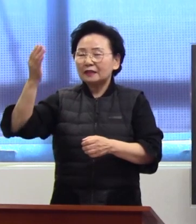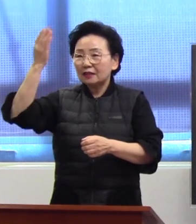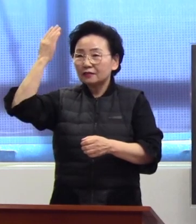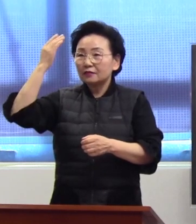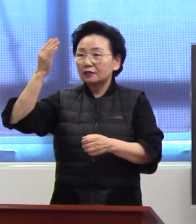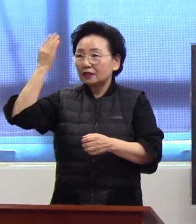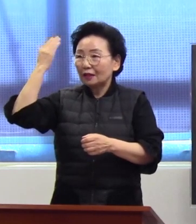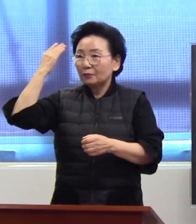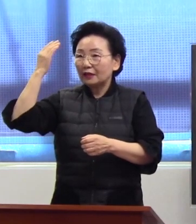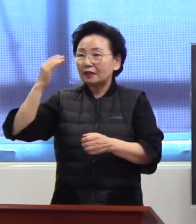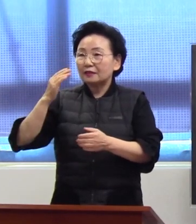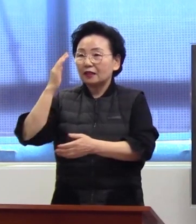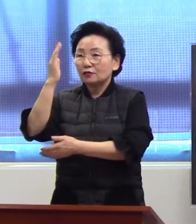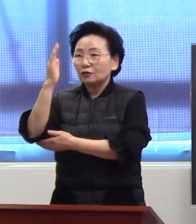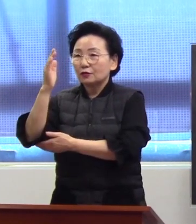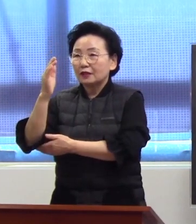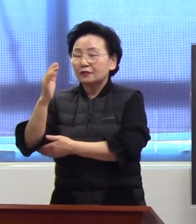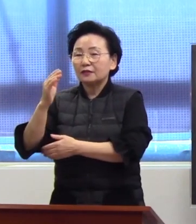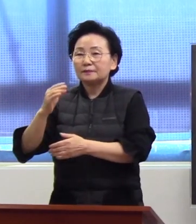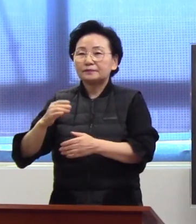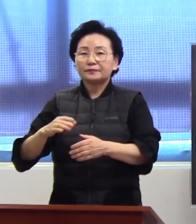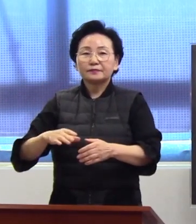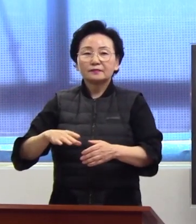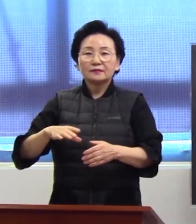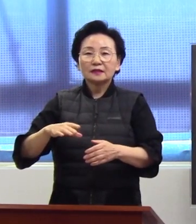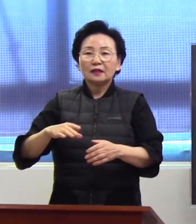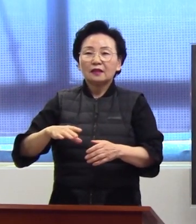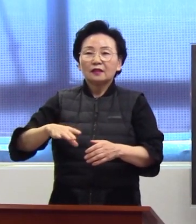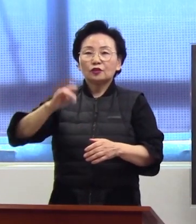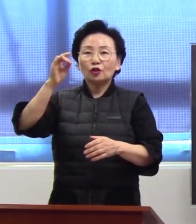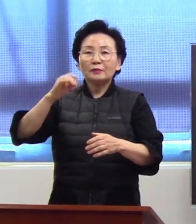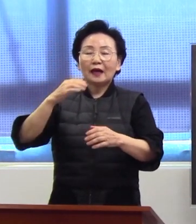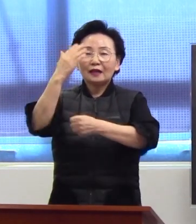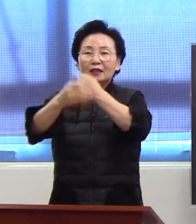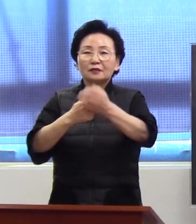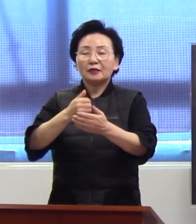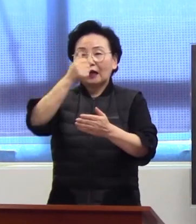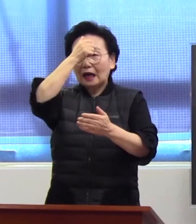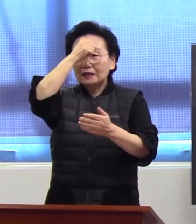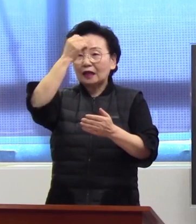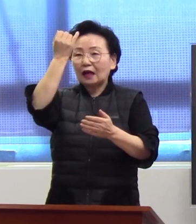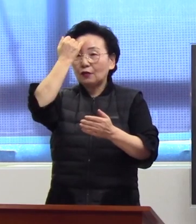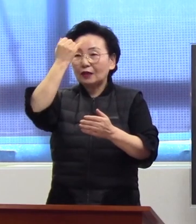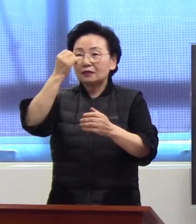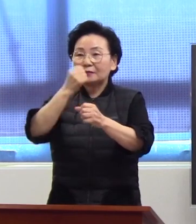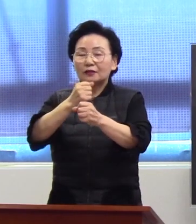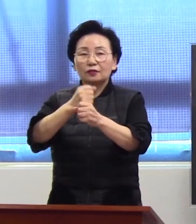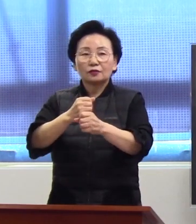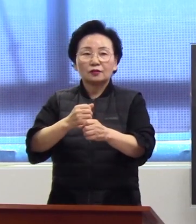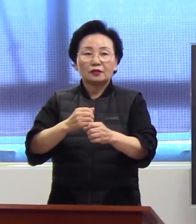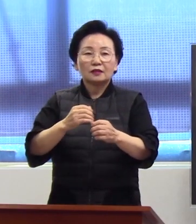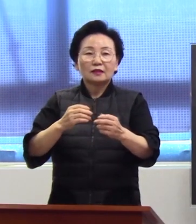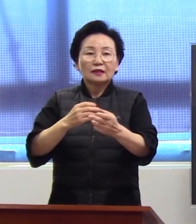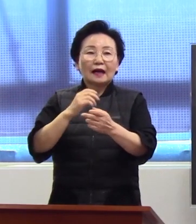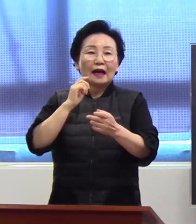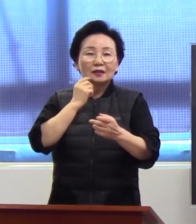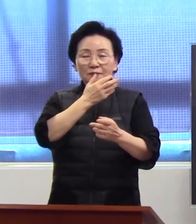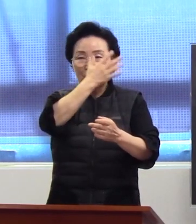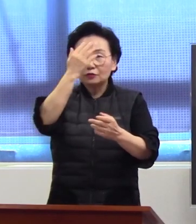처음에 지난번에 제가 설교를 했죠. 처음에 하나님이 아담과 하와를 만들어서 아름다운